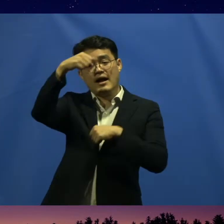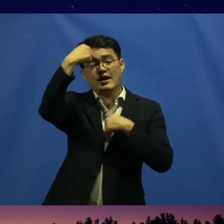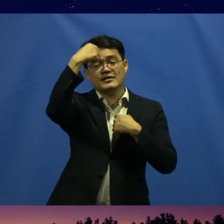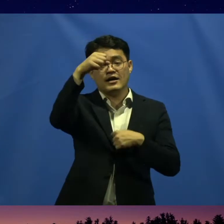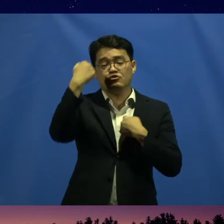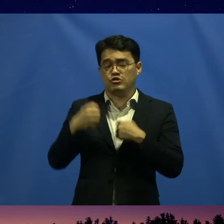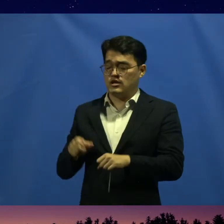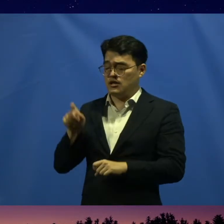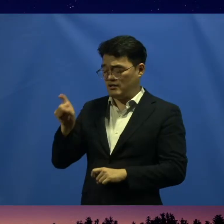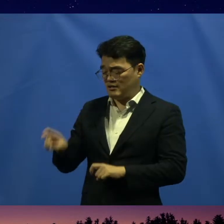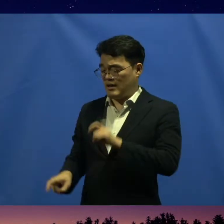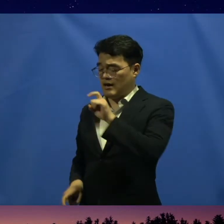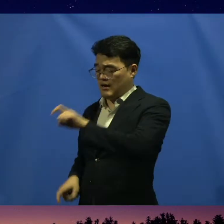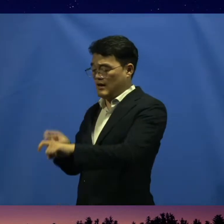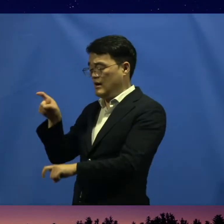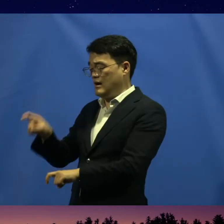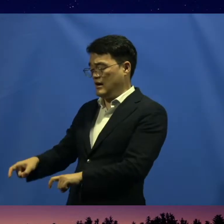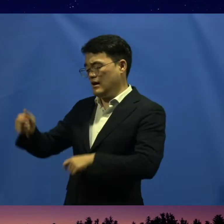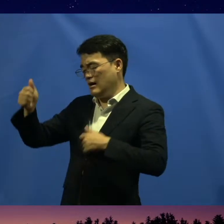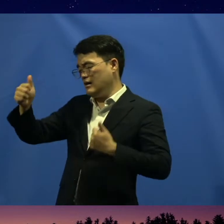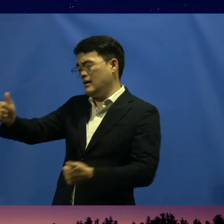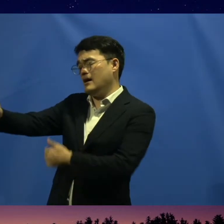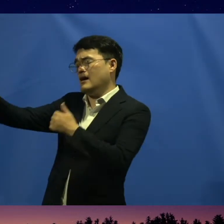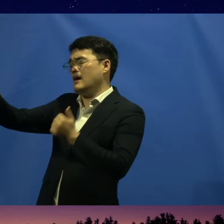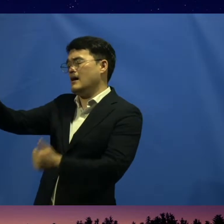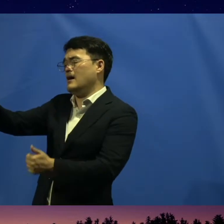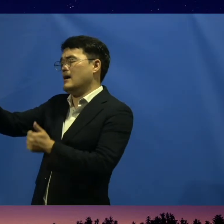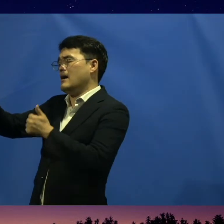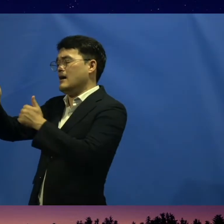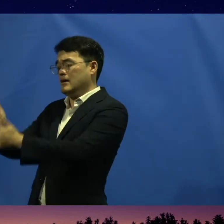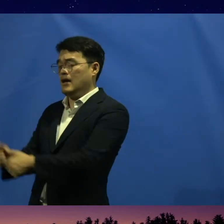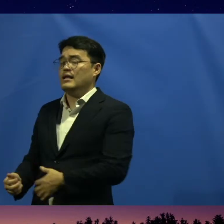주님 밟아지 마라